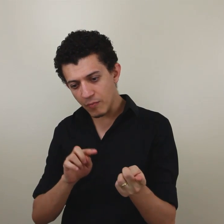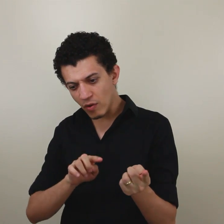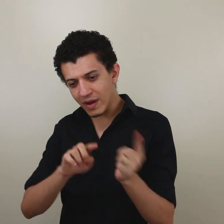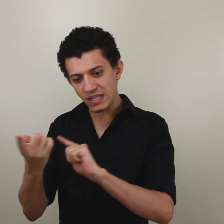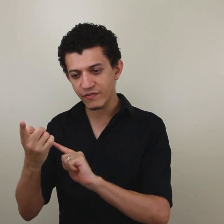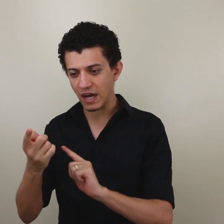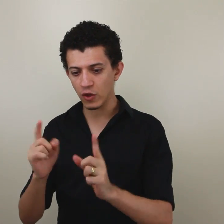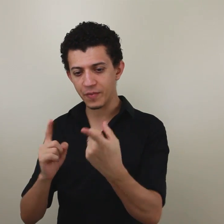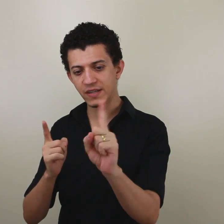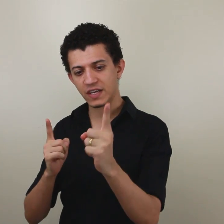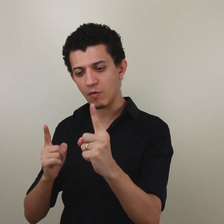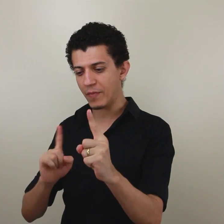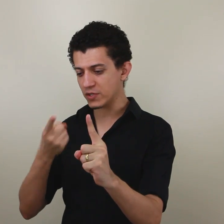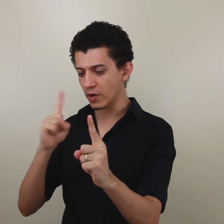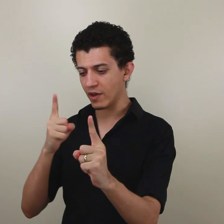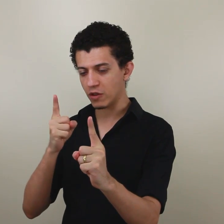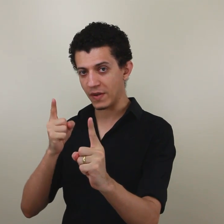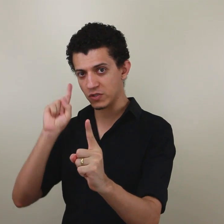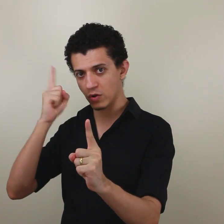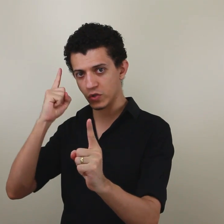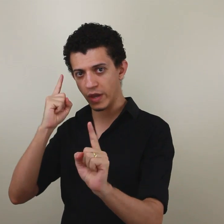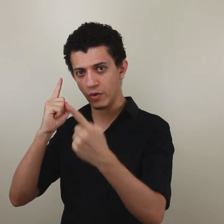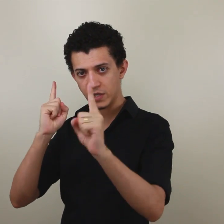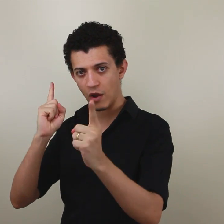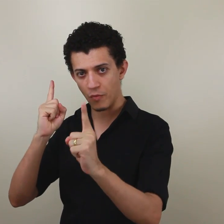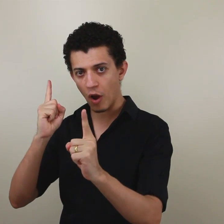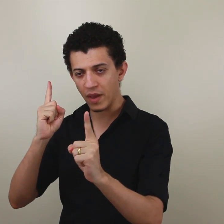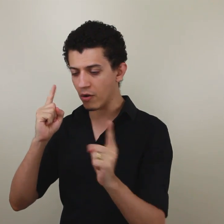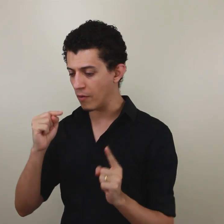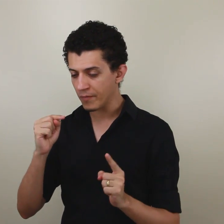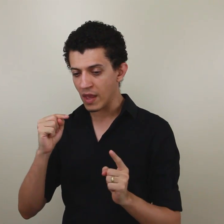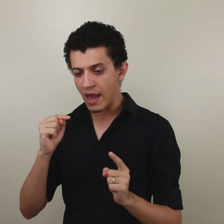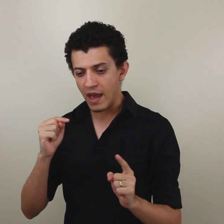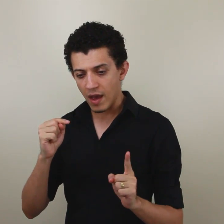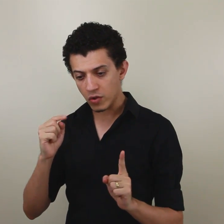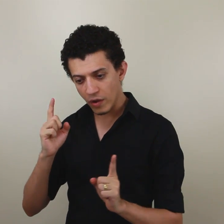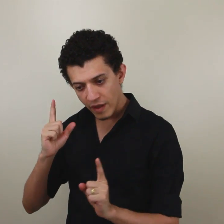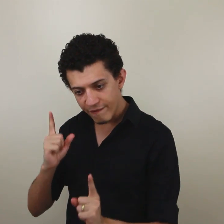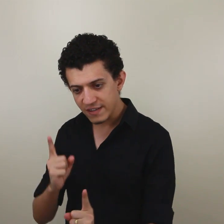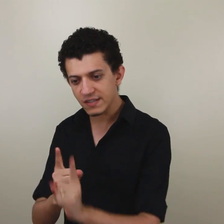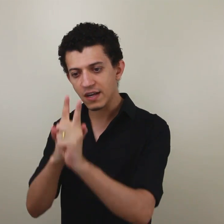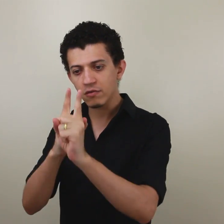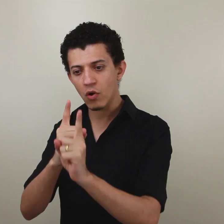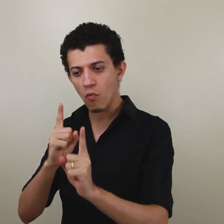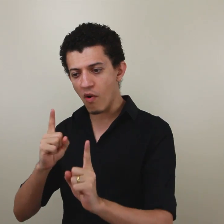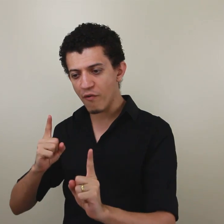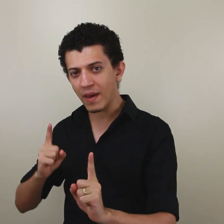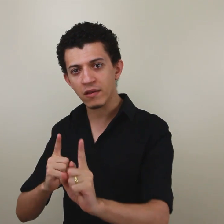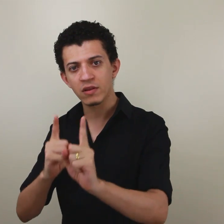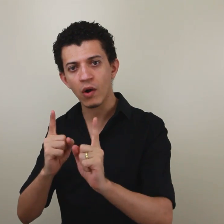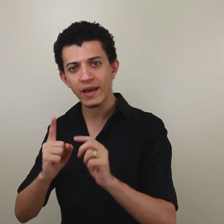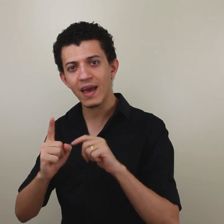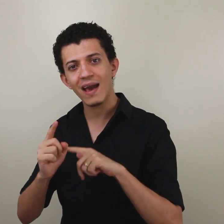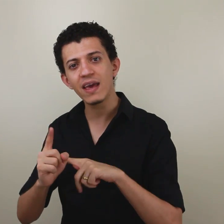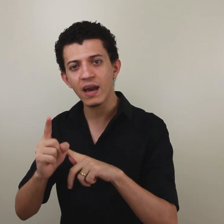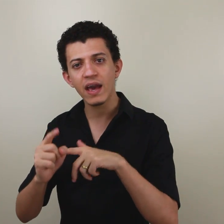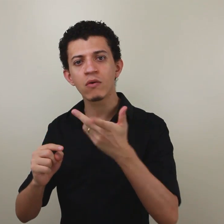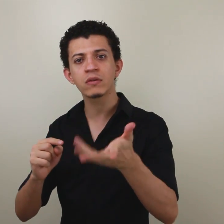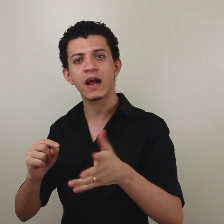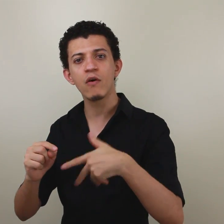que é um classificador, porque isso aqui é uma pessoa que é outra pessoa, sou eu e é o meu amigo, eu estou enfatizando um movimento. Então, aqui é ir encontrar, eu